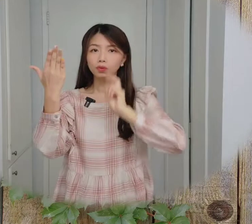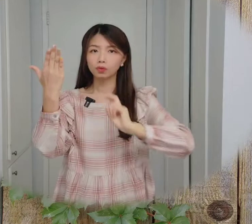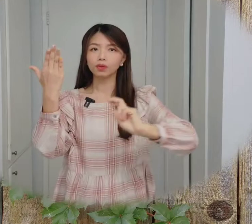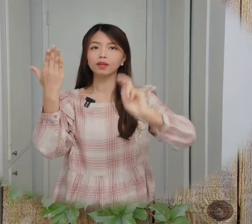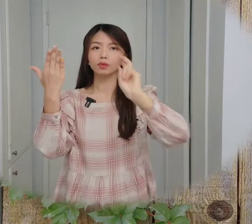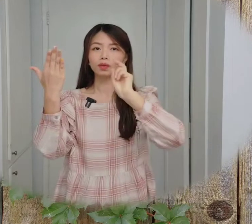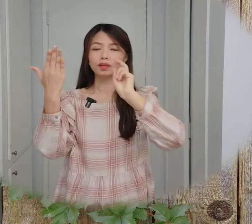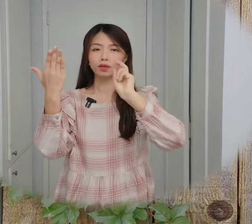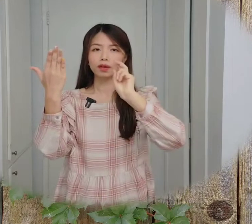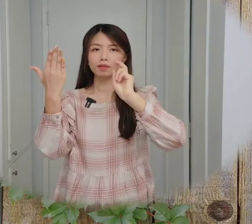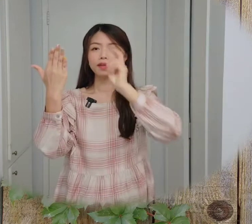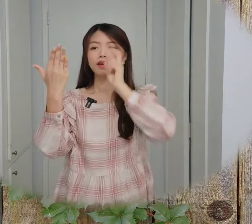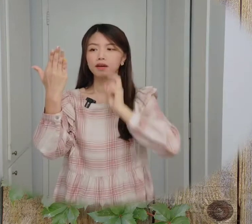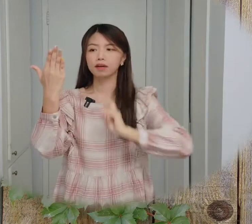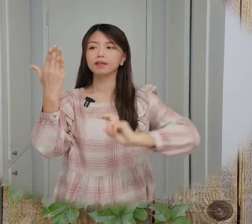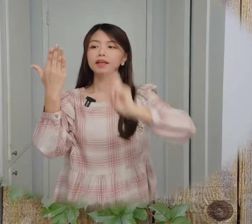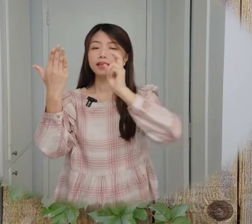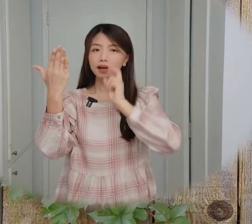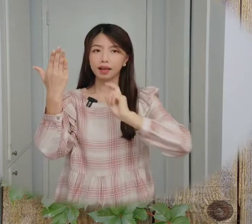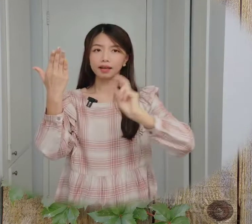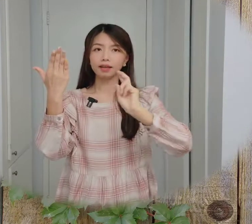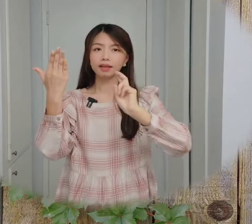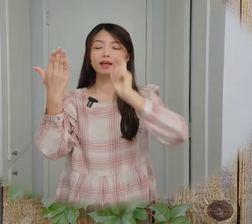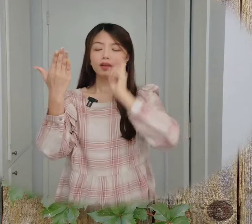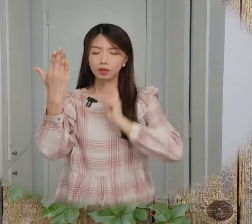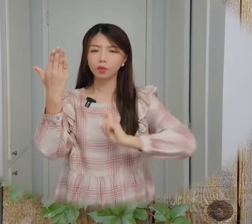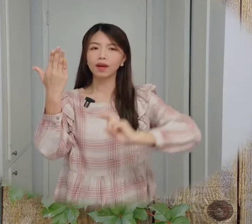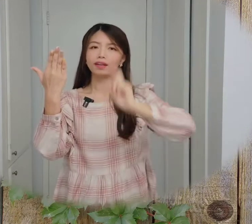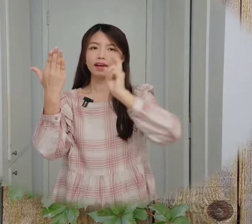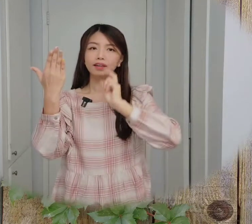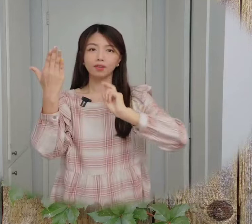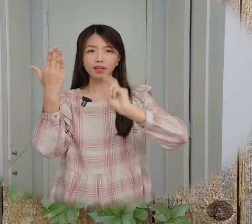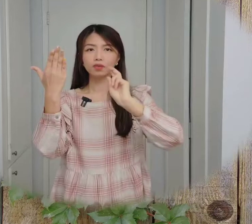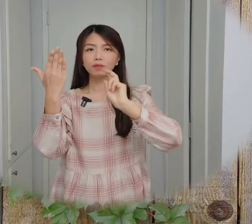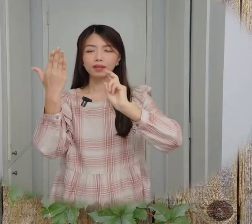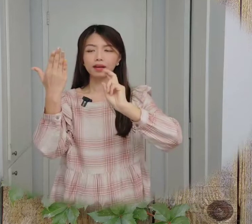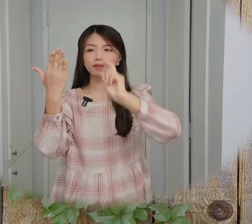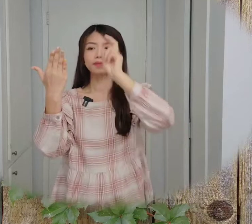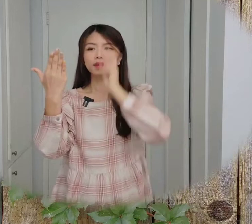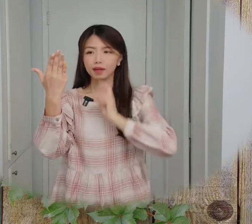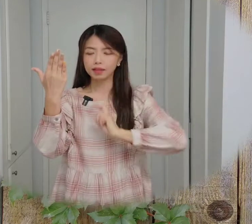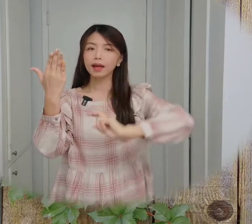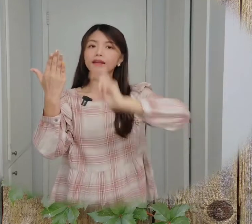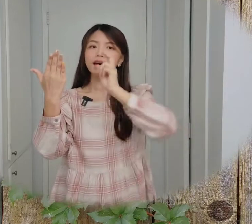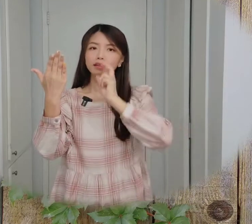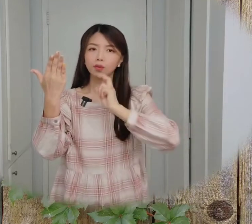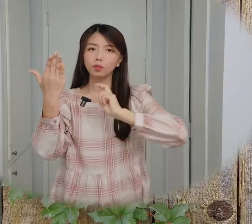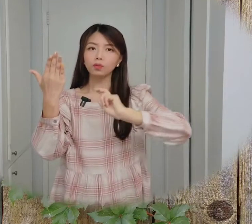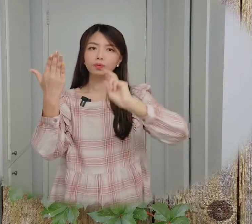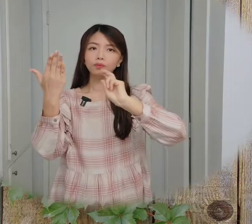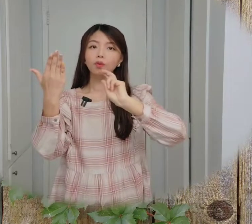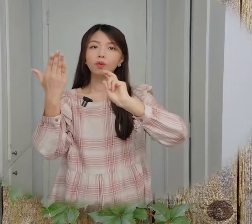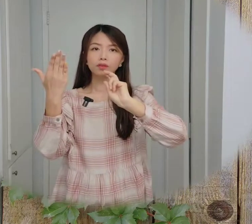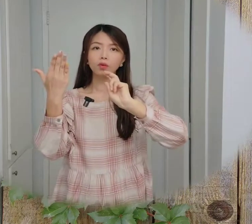밖으로 2개 정도 그린다고 생각하시면 돼요. 찬양하다, 노래하다 이런 뜻의 수어입니다.